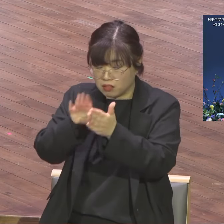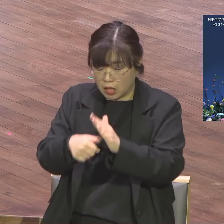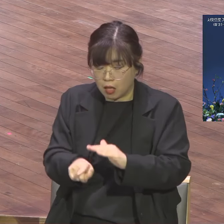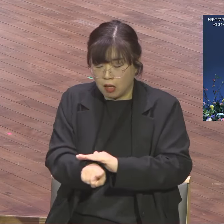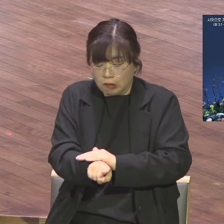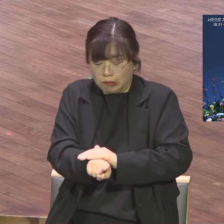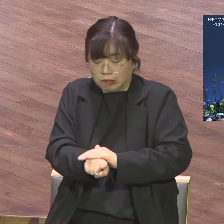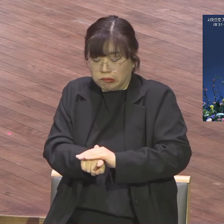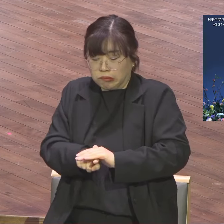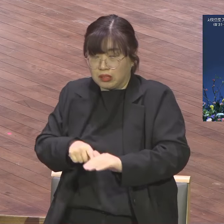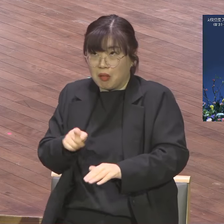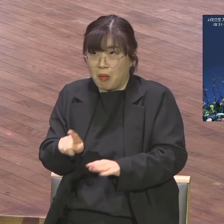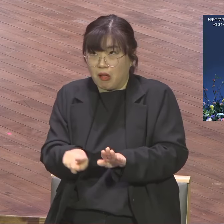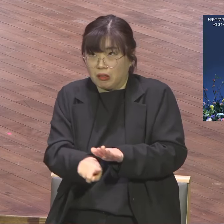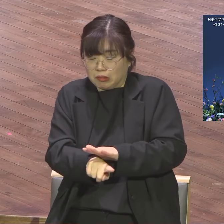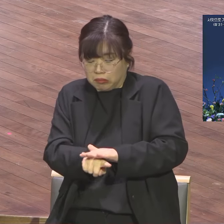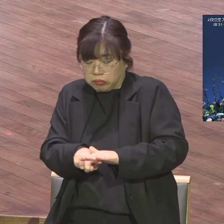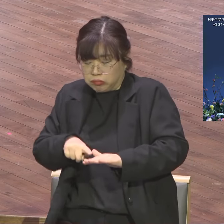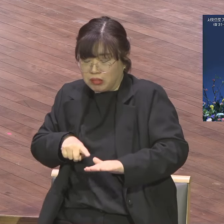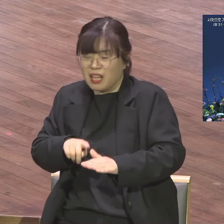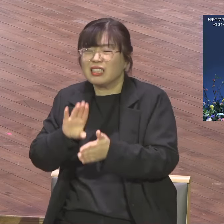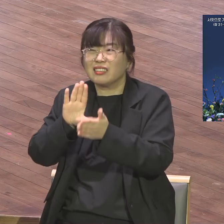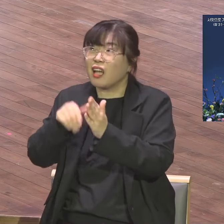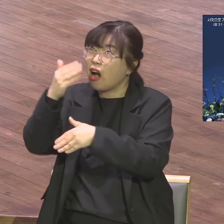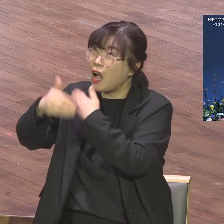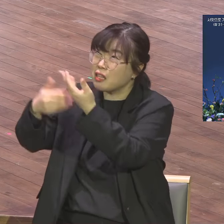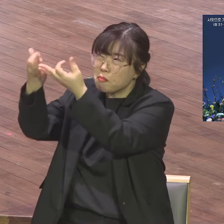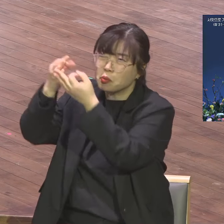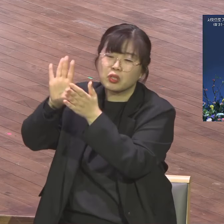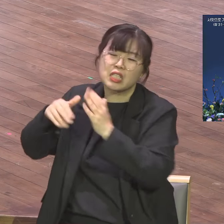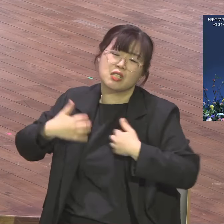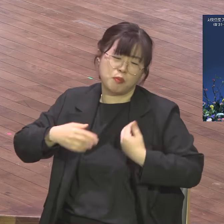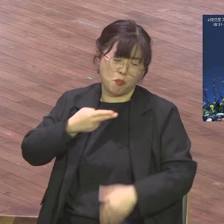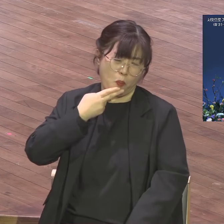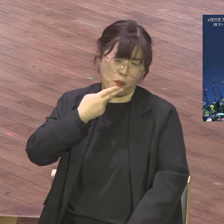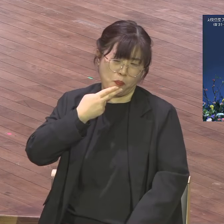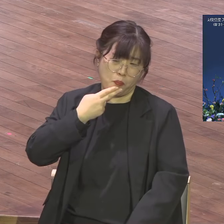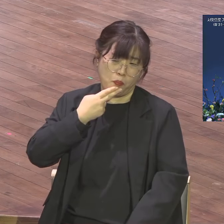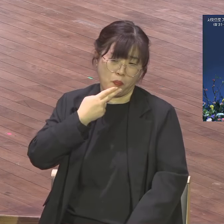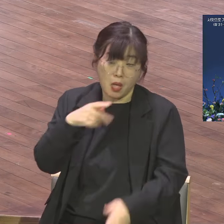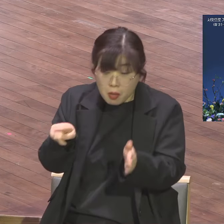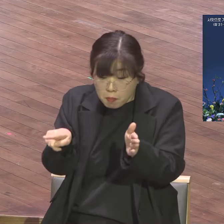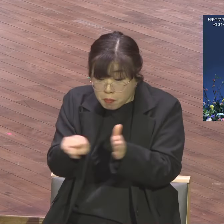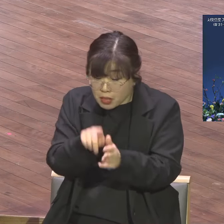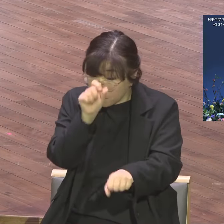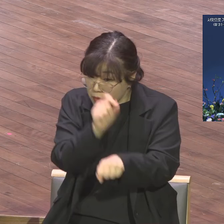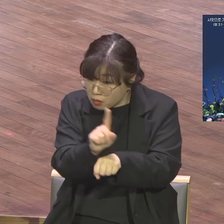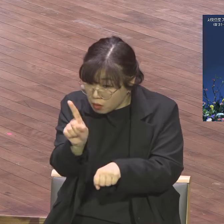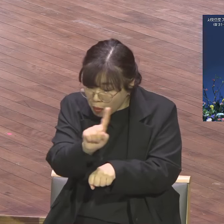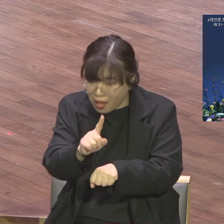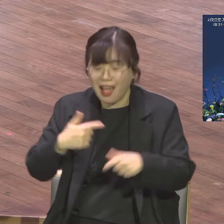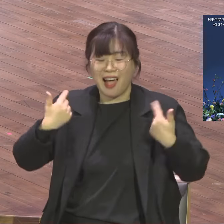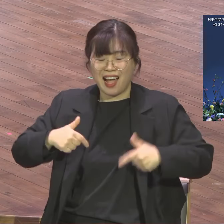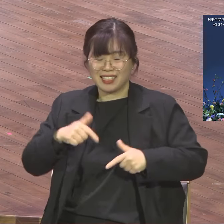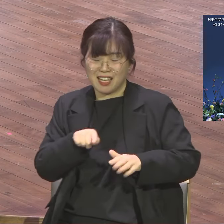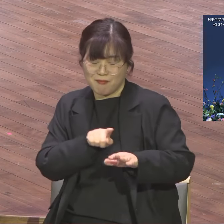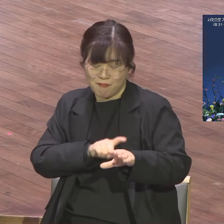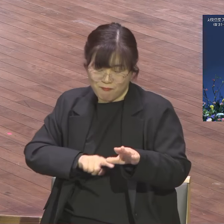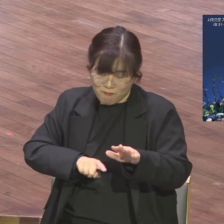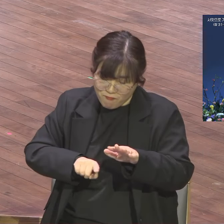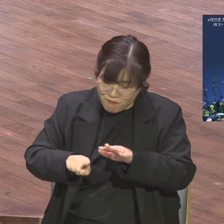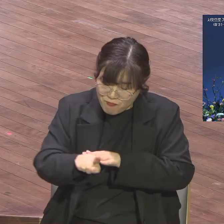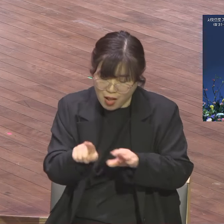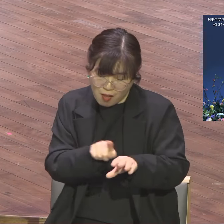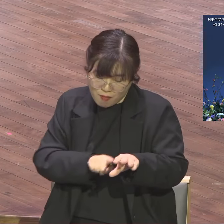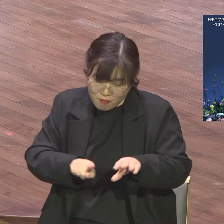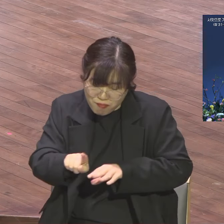뒤로 물러가면 기뻐하지 않는다 그래요. 신앙생활은요 계속 앞으로 전진이에요. 전진.